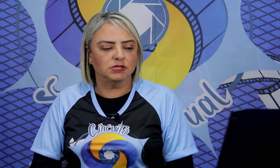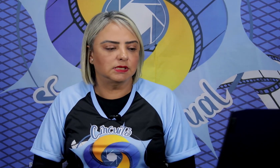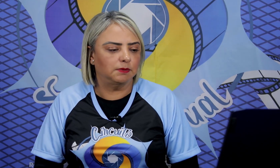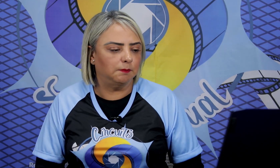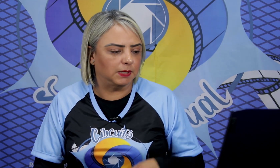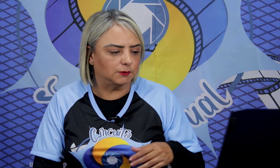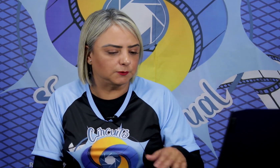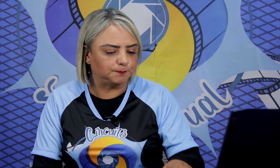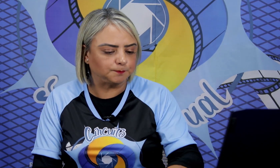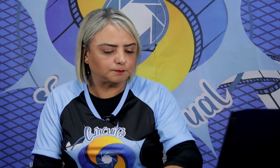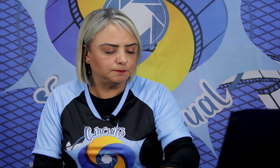sempre preto.